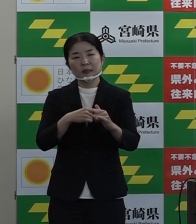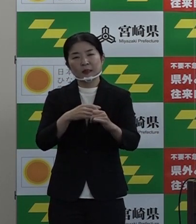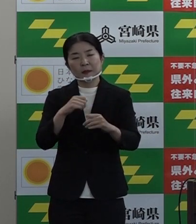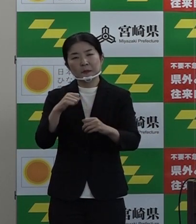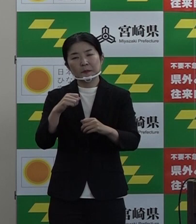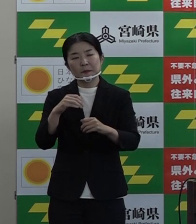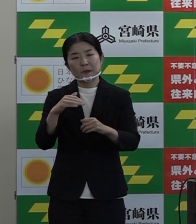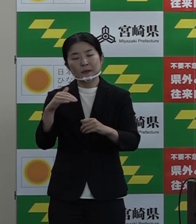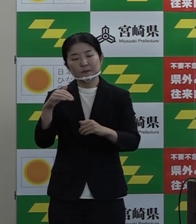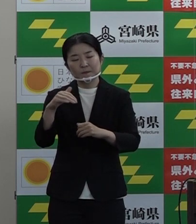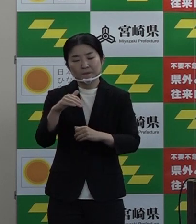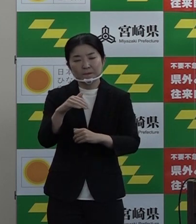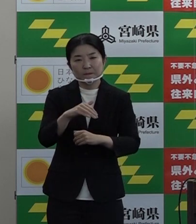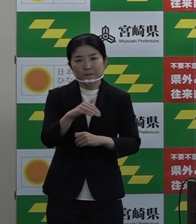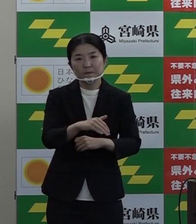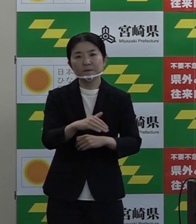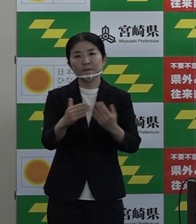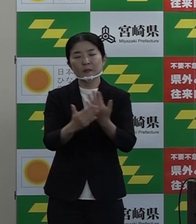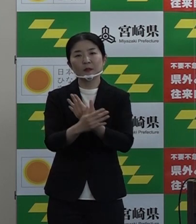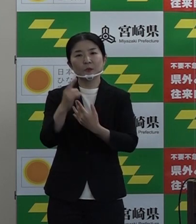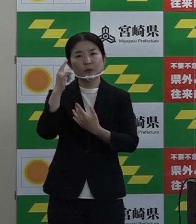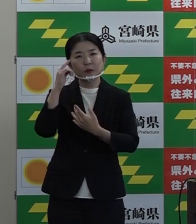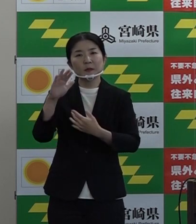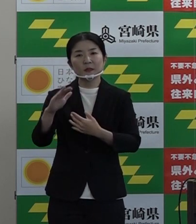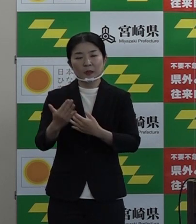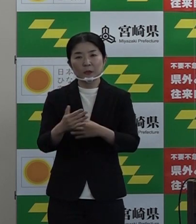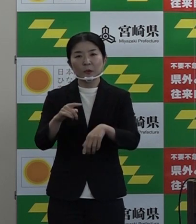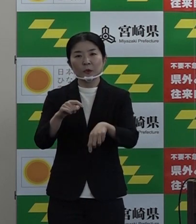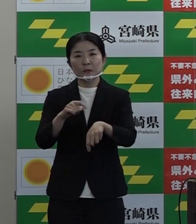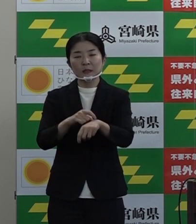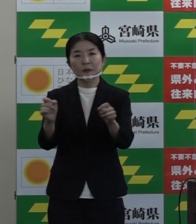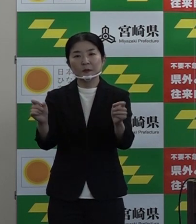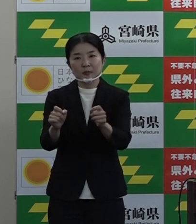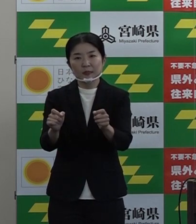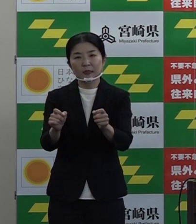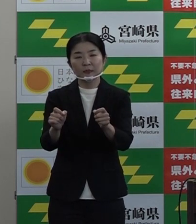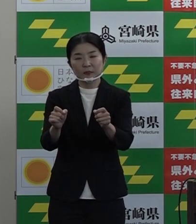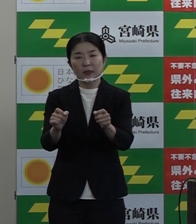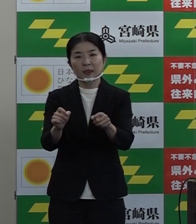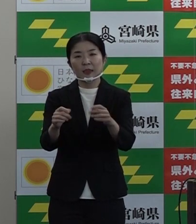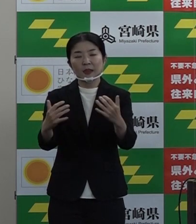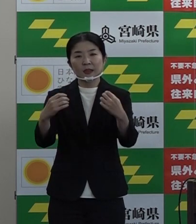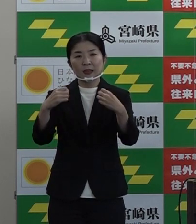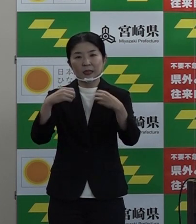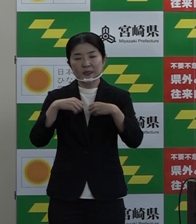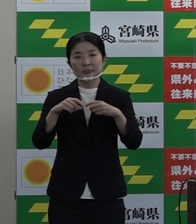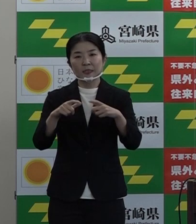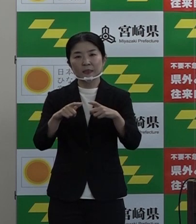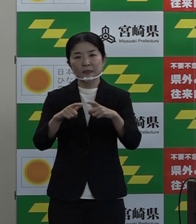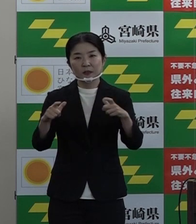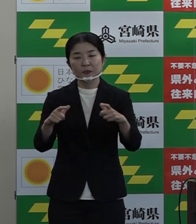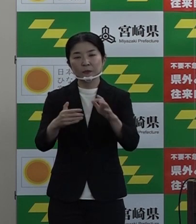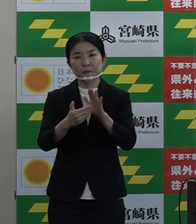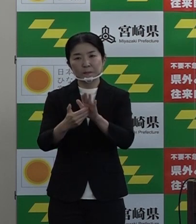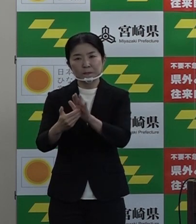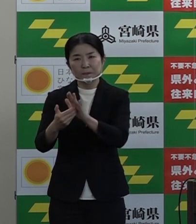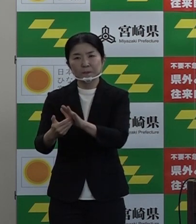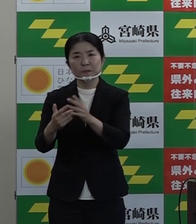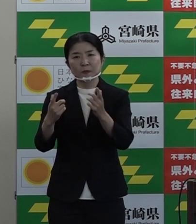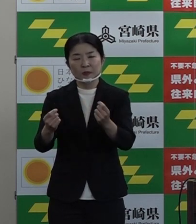今はなんとかこの営業時間の短縮ということで、まずは感染を広げないリスクに協力をいただいて、しっかりと事